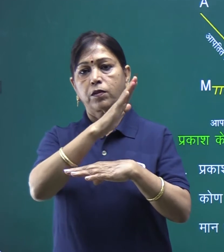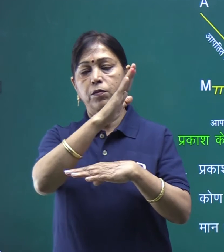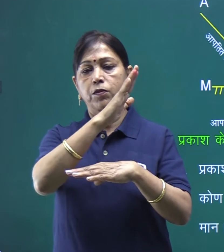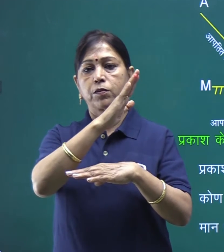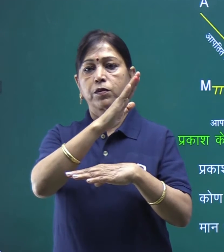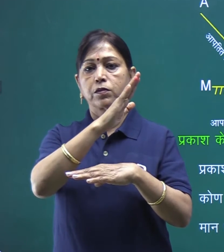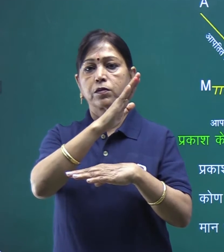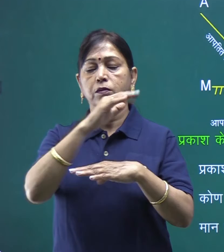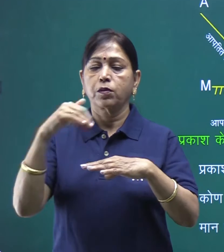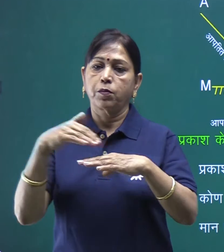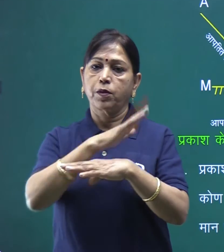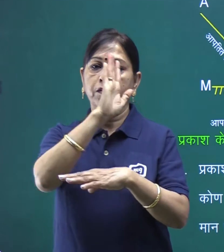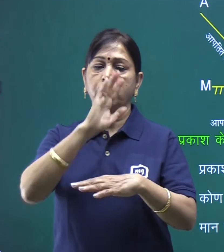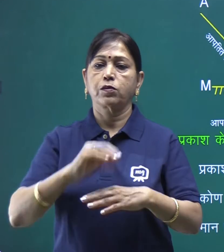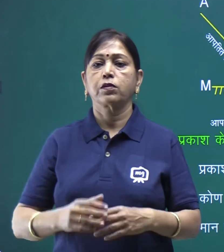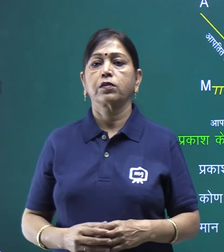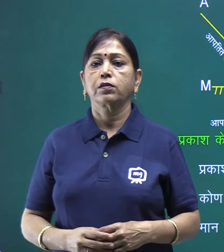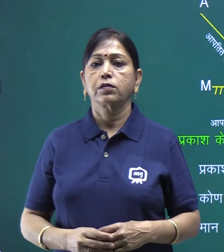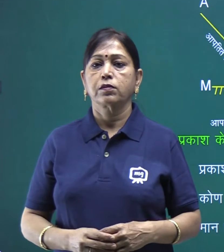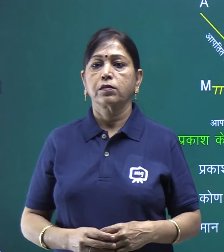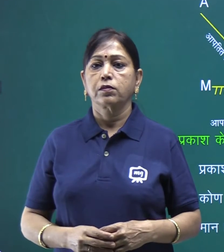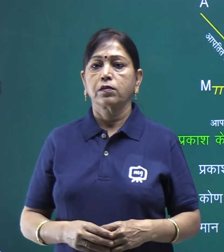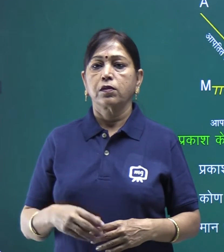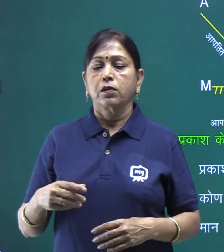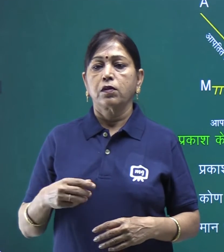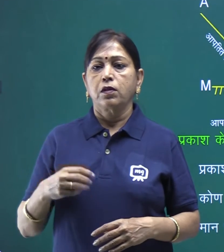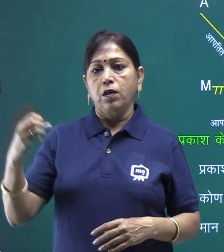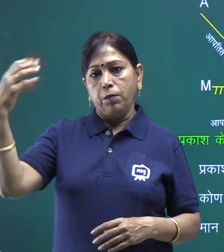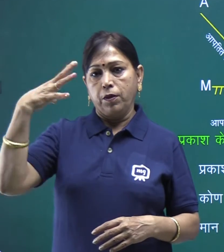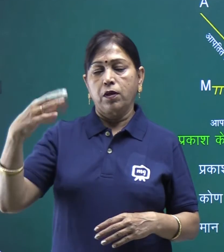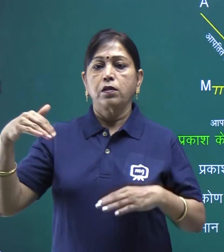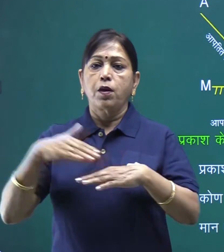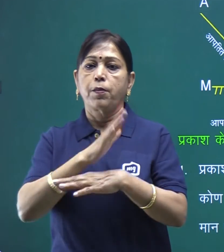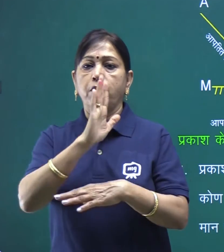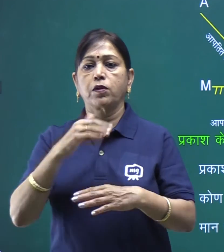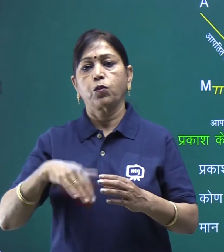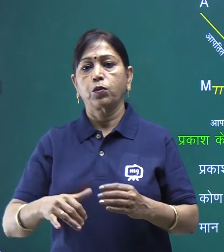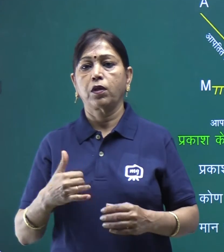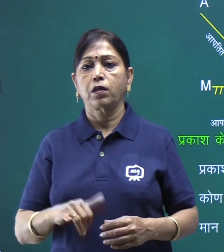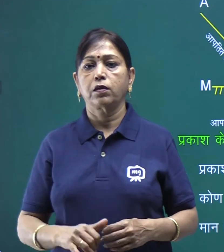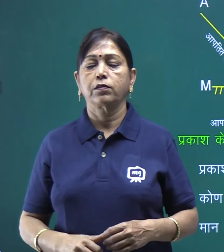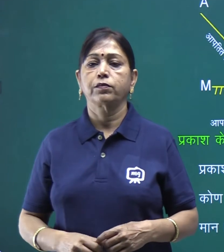वापस परावर्तित हो जाती है। ये प्रकाश का परावर्तन होता है।